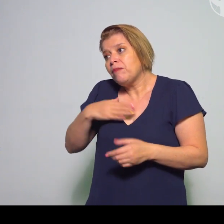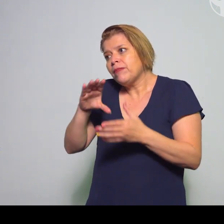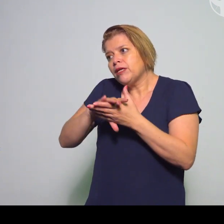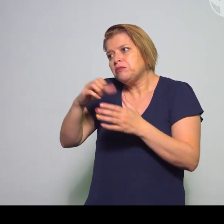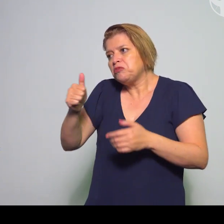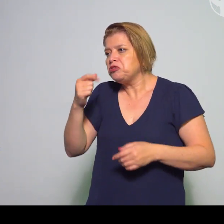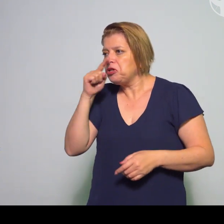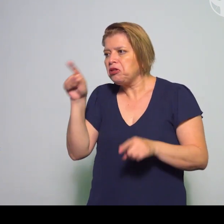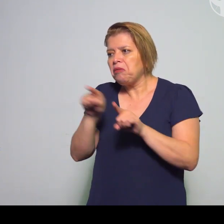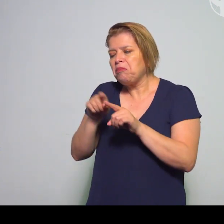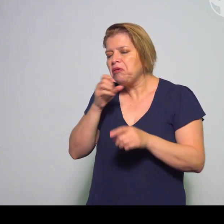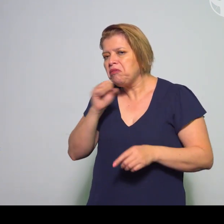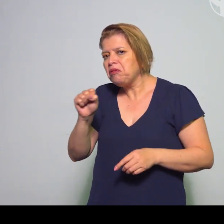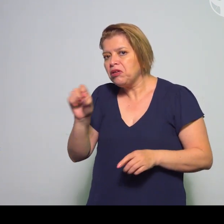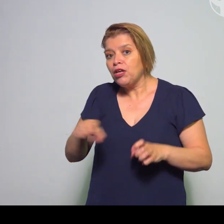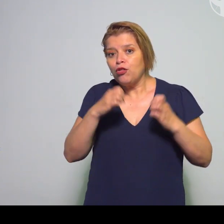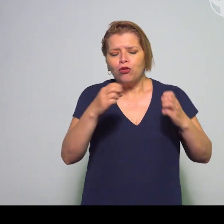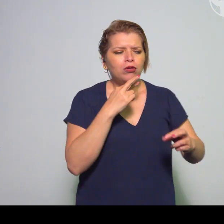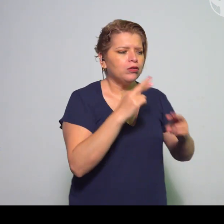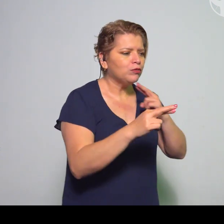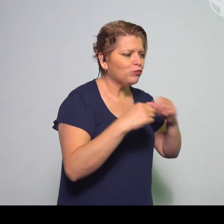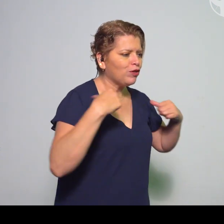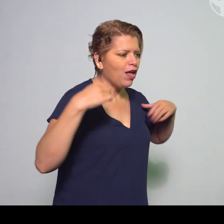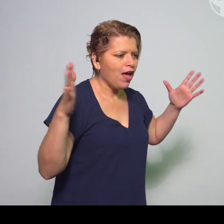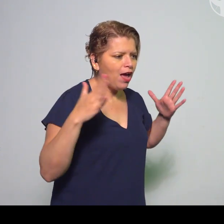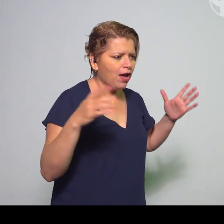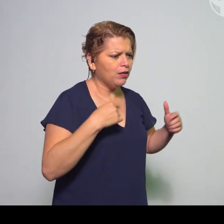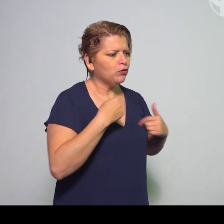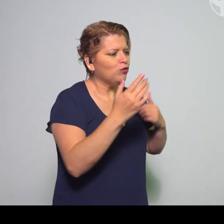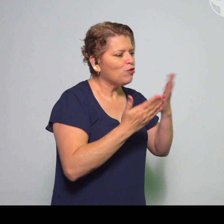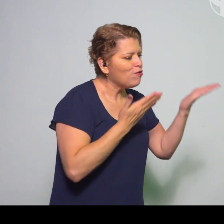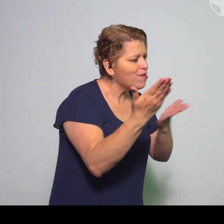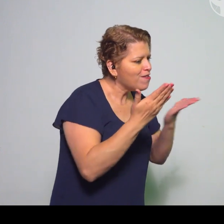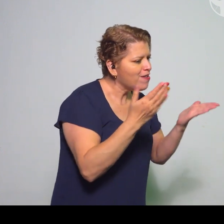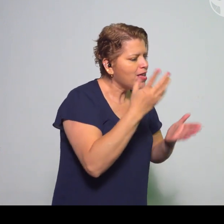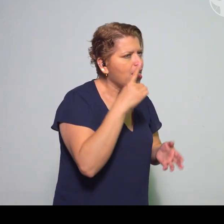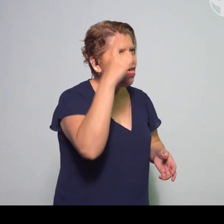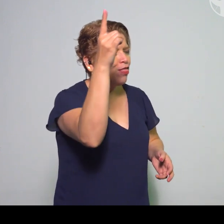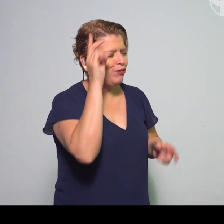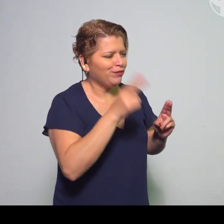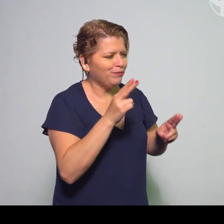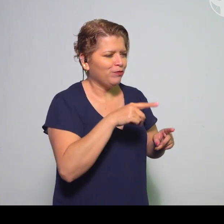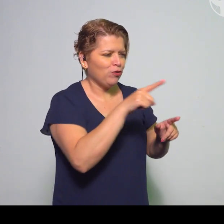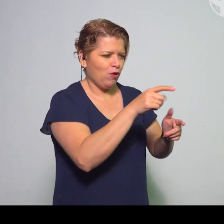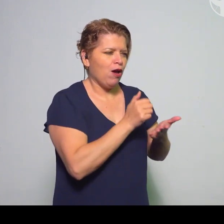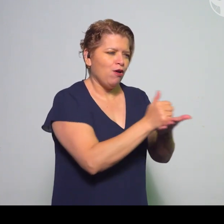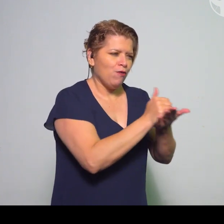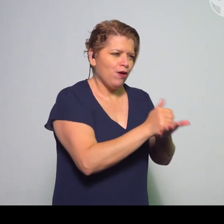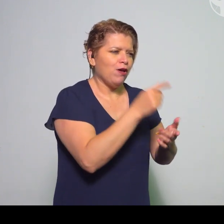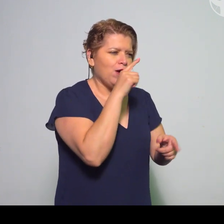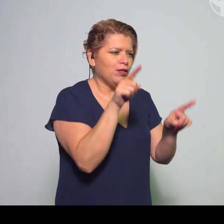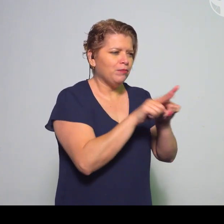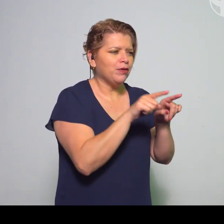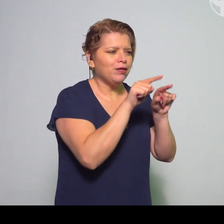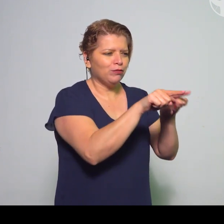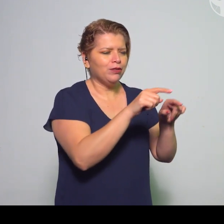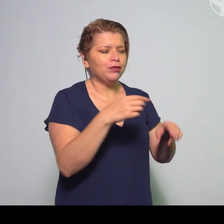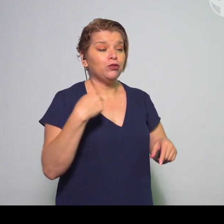avanzada. Y el ángel contesta: yo soy Gabriel y estoy a las órdenes de Dios. Le contestó el ángel: he